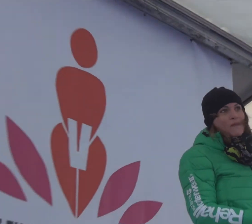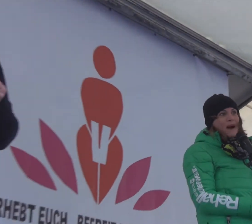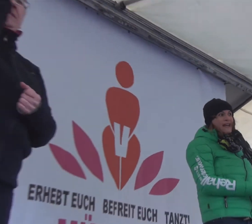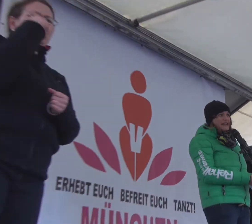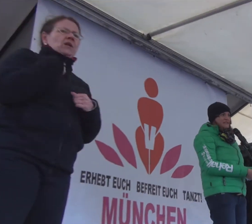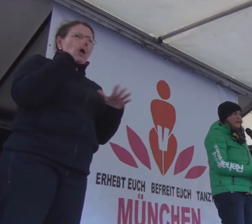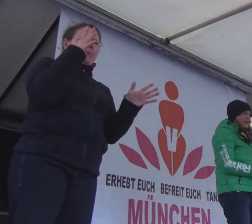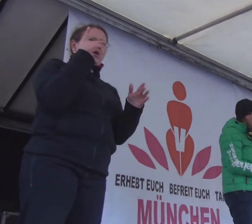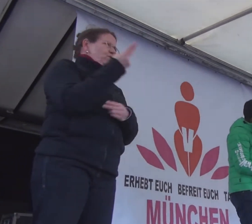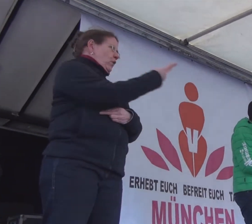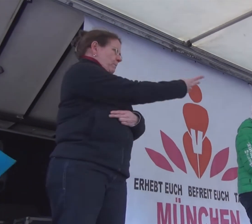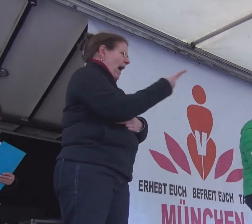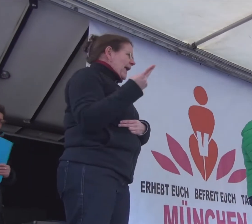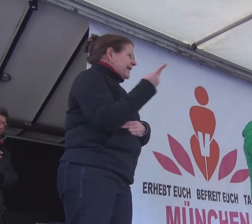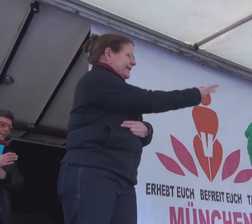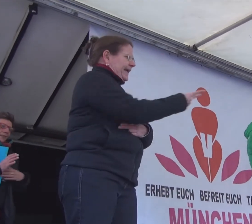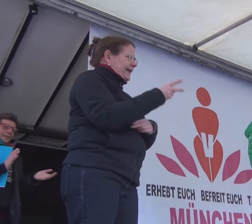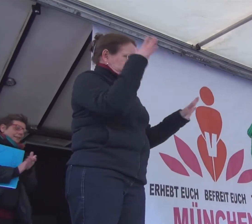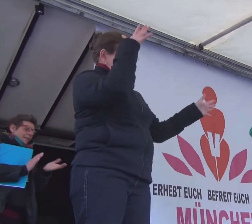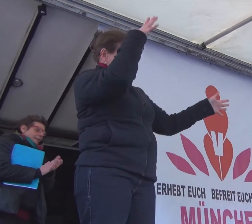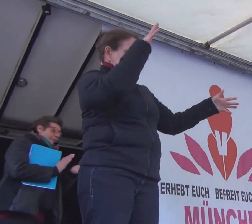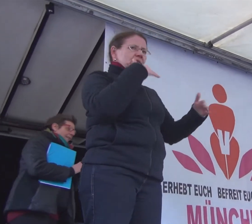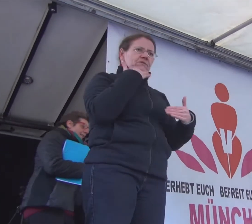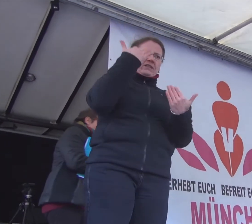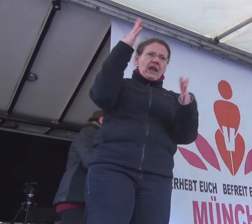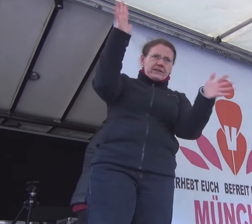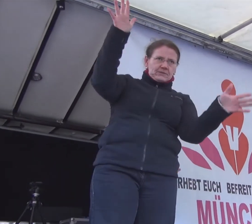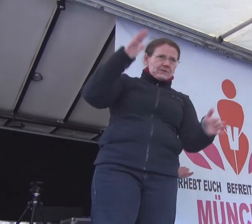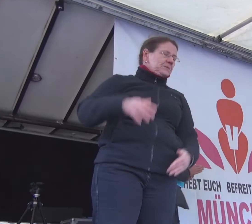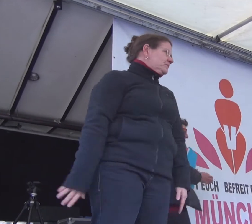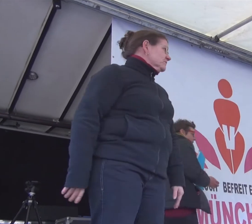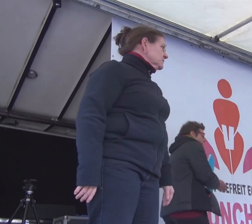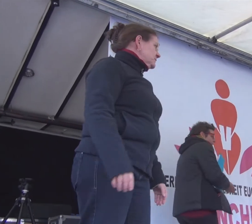Applaus für beides wert. Vielen Dank.